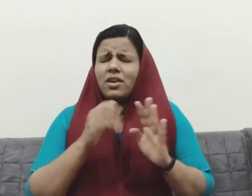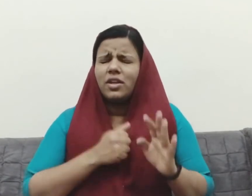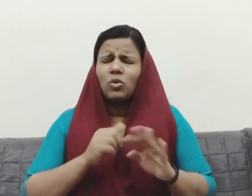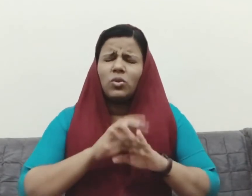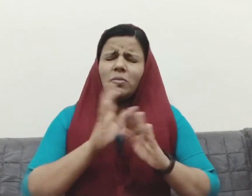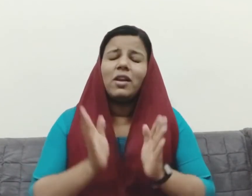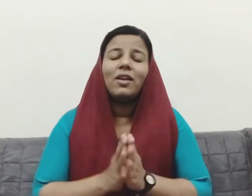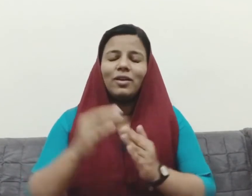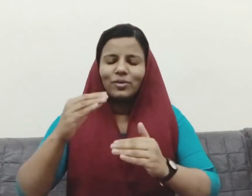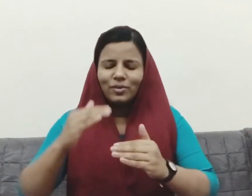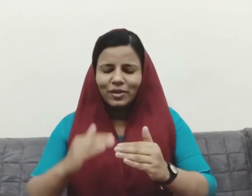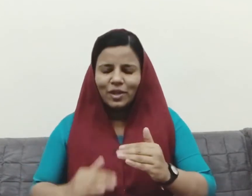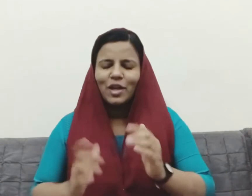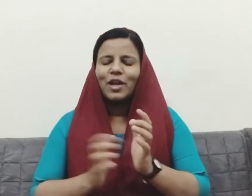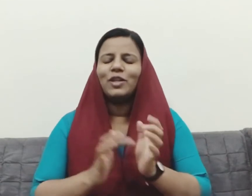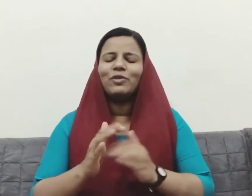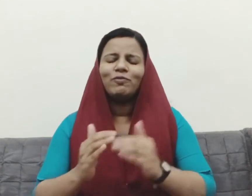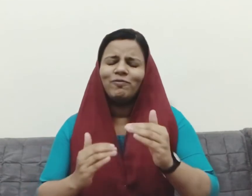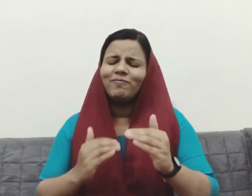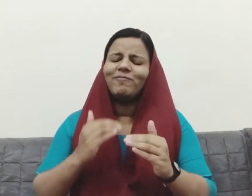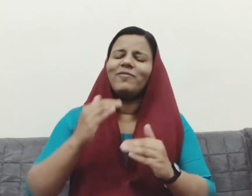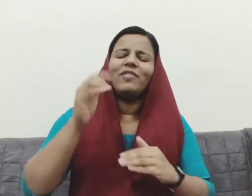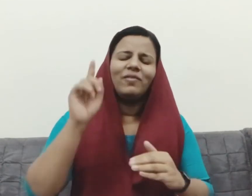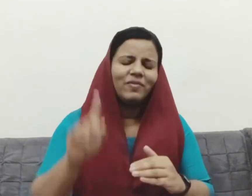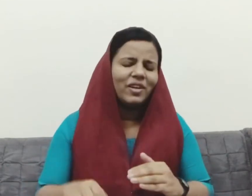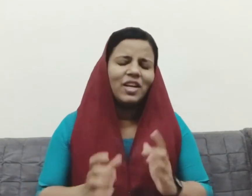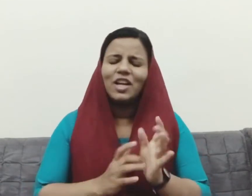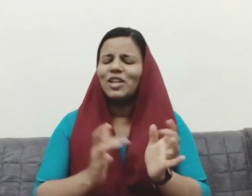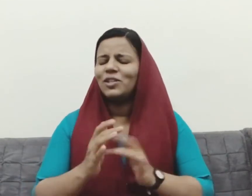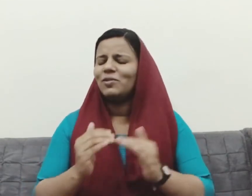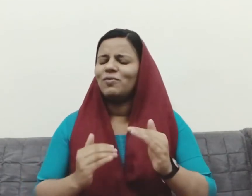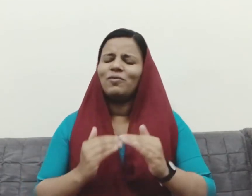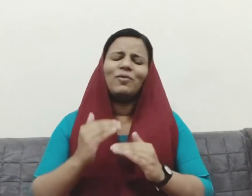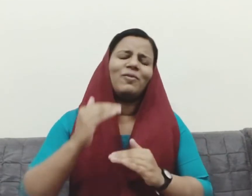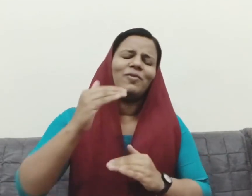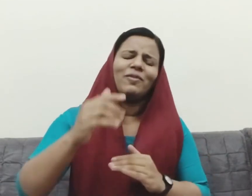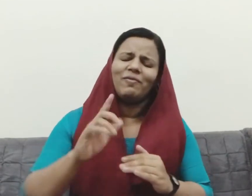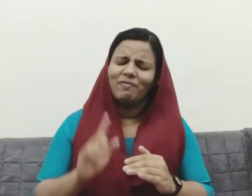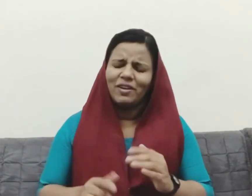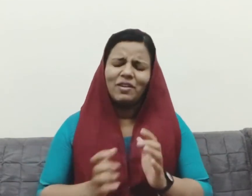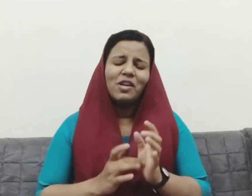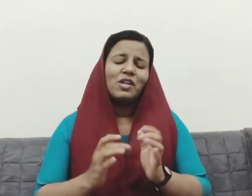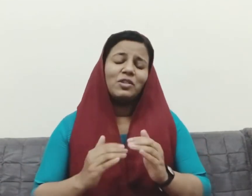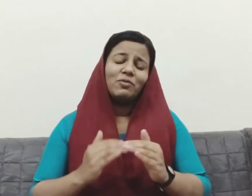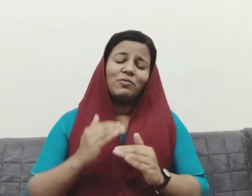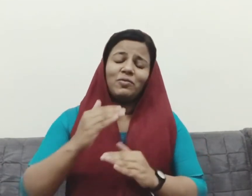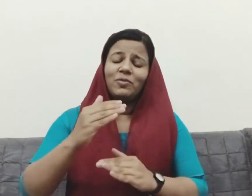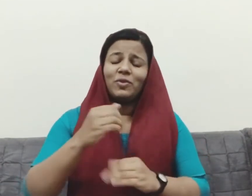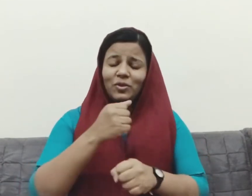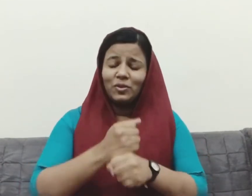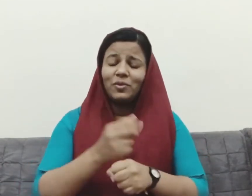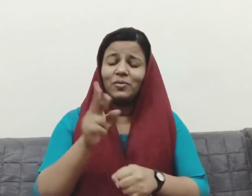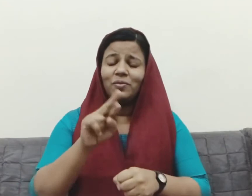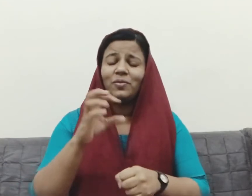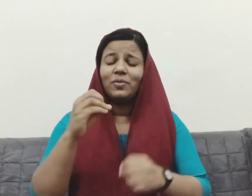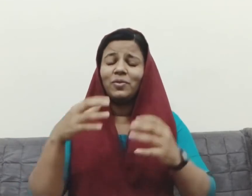എൻ്റെതായ ഇതെല്ലാം കുറയട്ടെ, അങ്ങെന്നിൽ വളരണമേ യേശുവേ, അങ്ങെന്നിൽ വളരണമേ യേശുവേ, അങ്ങെന്നിൽ വളരണമേ,